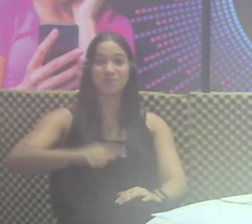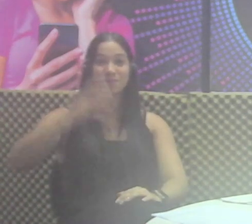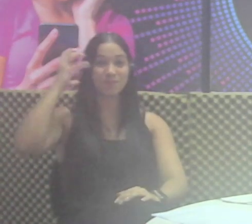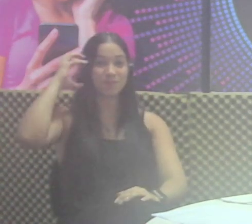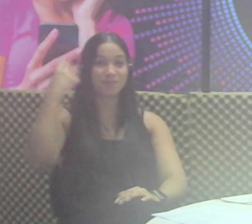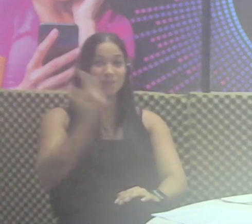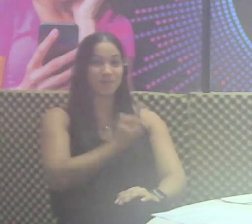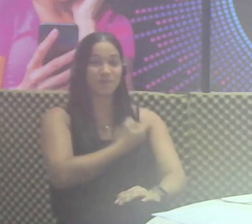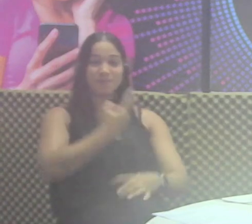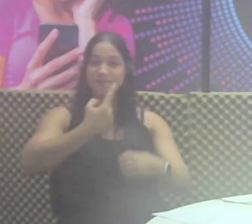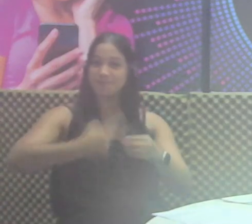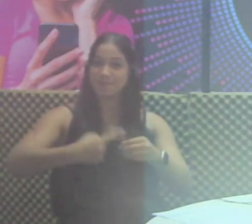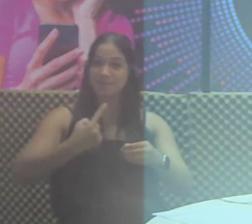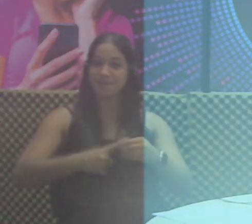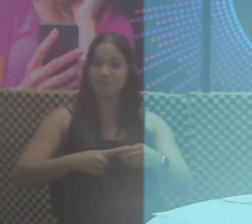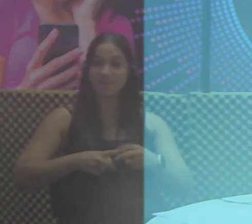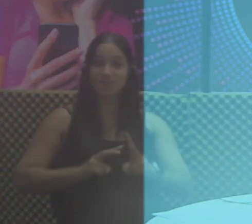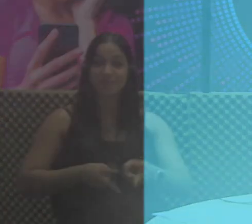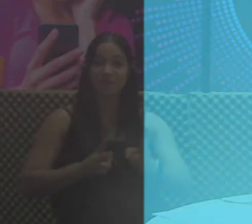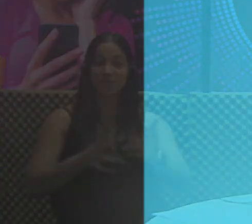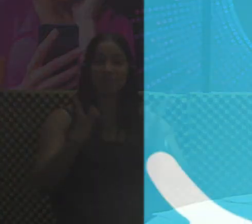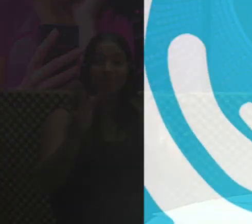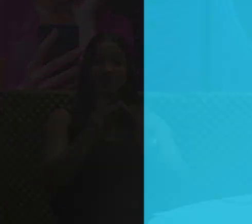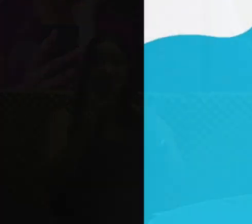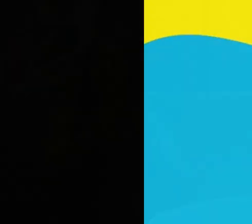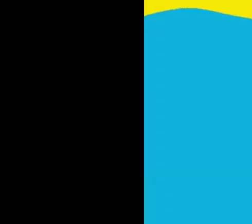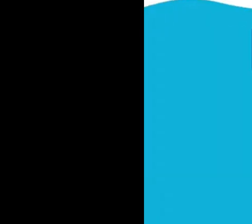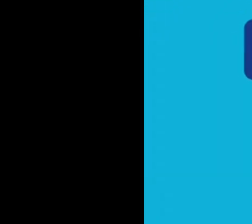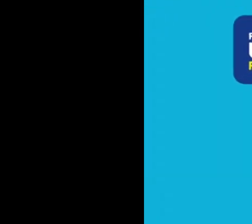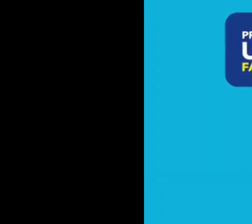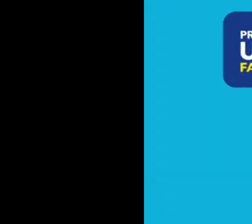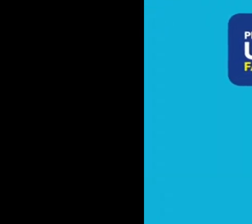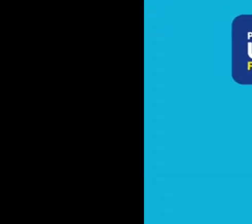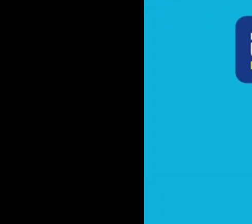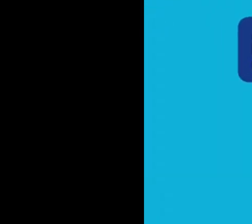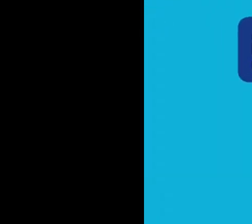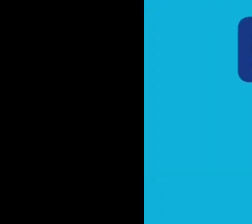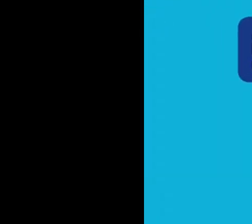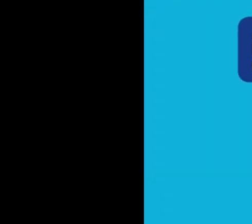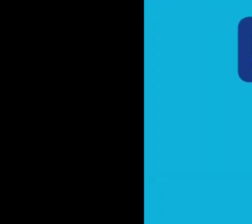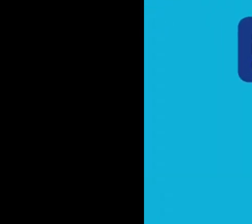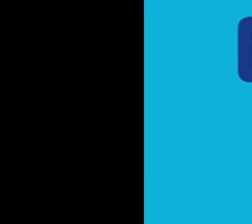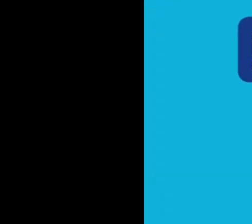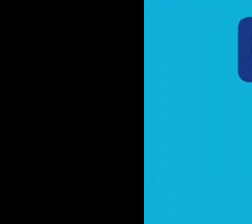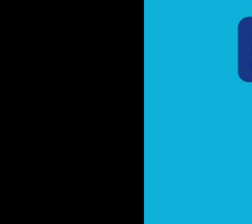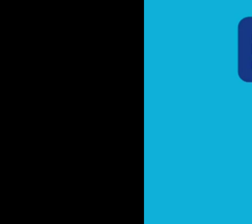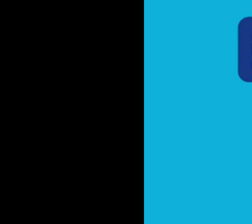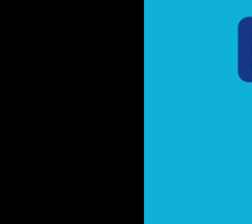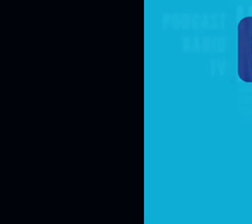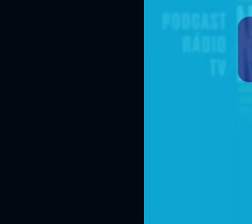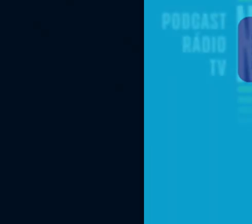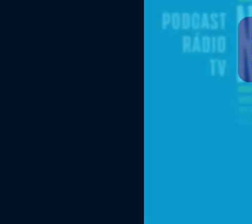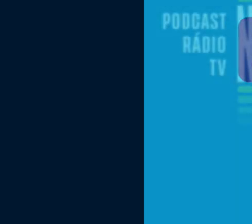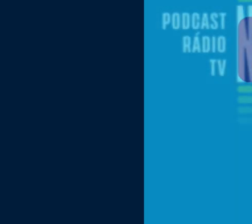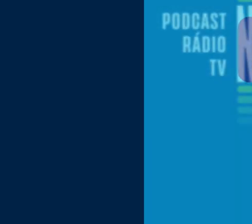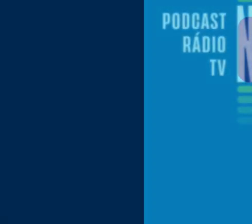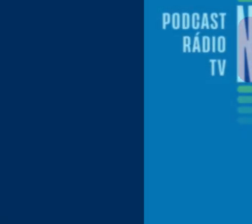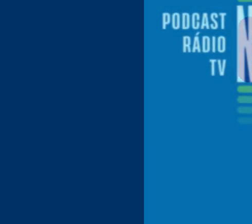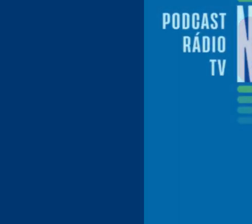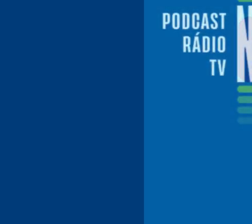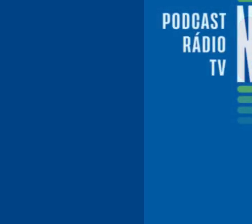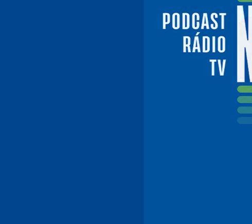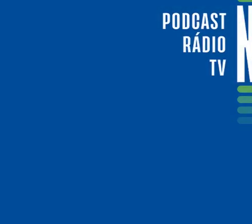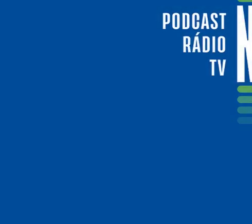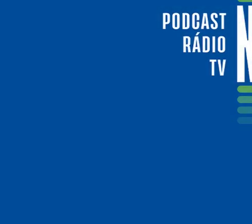do programa da Rádio Nossa Cidade. Continue conosco no portal da Prefeitura e nas redes sociais.